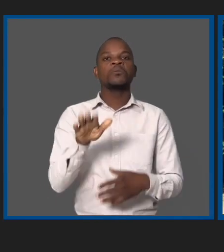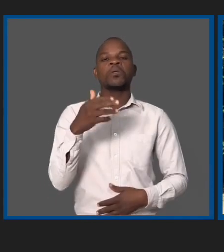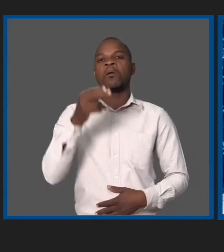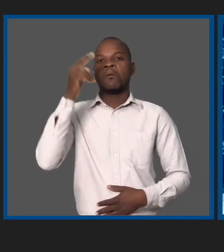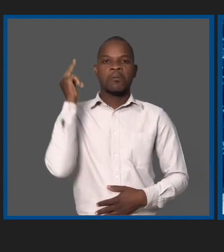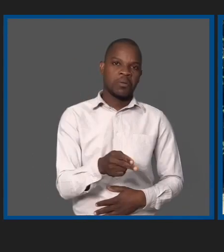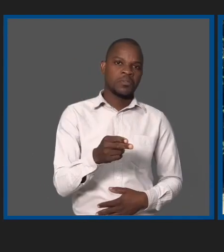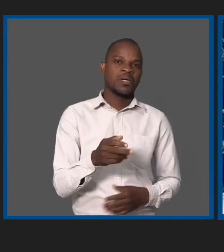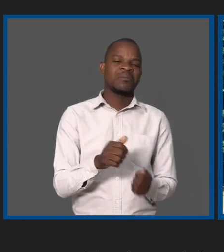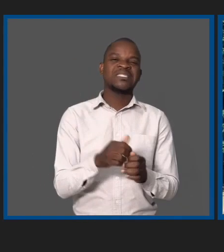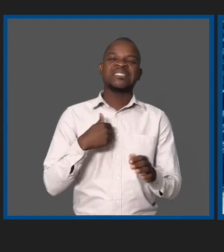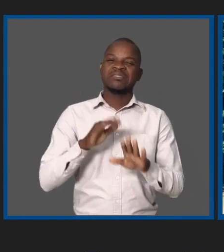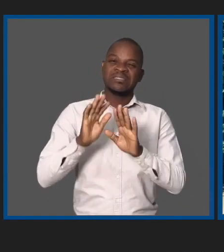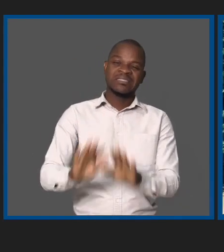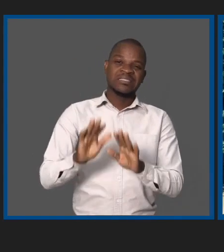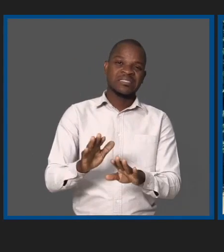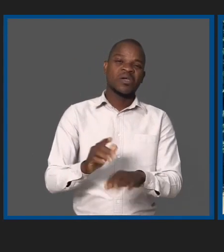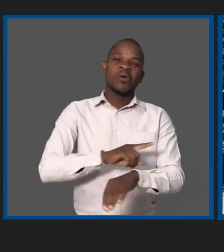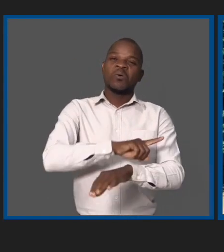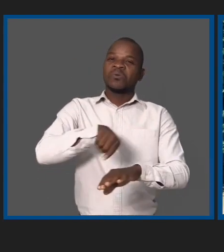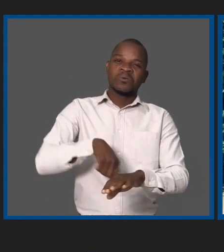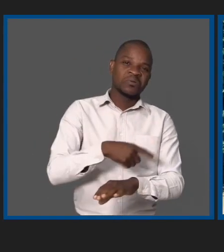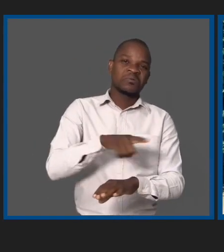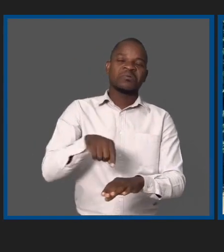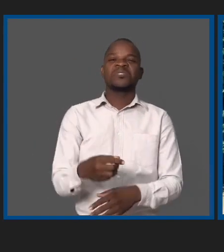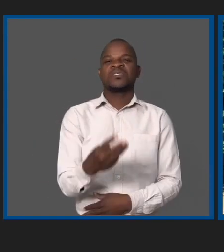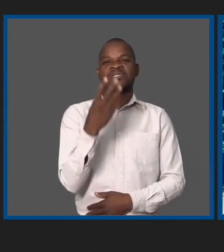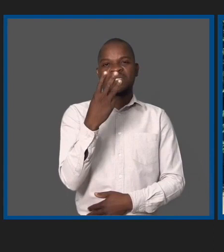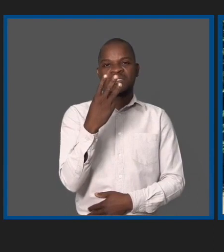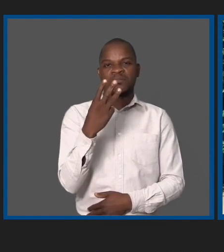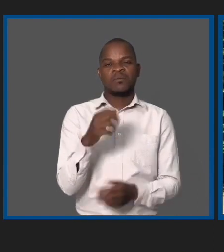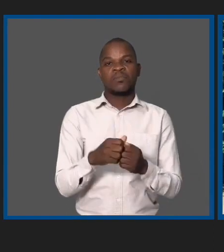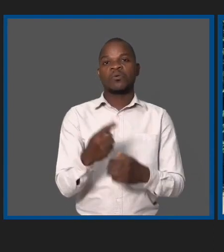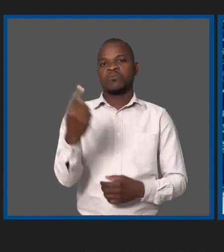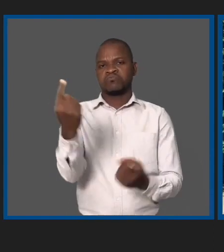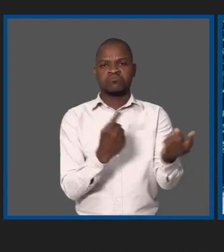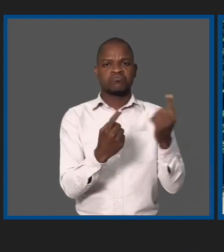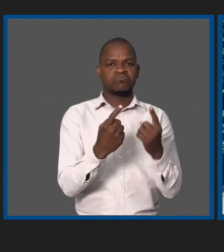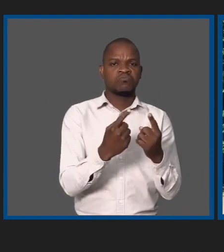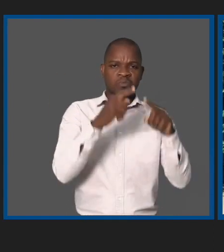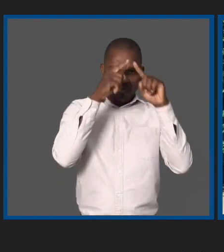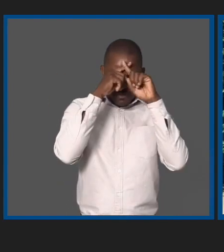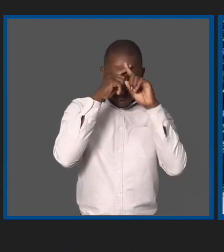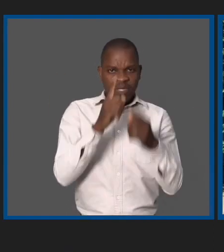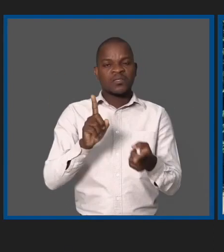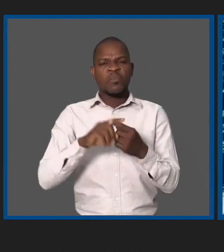fico uma coisa de 3 horas de tempo ali. Então, apanhei socorro. Veram a polícia, ambulância.